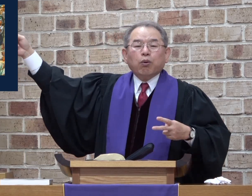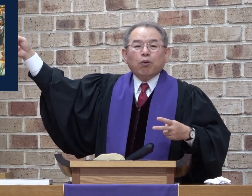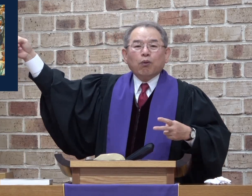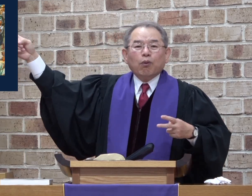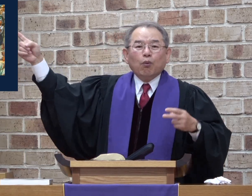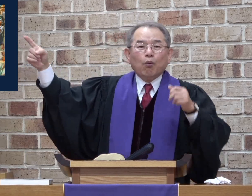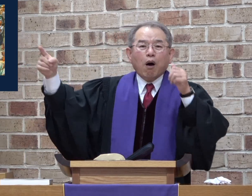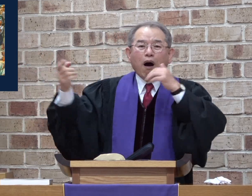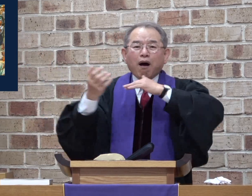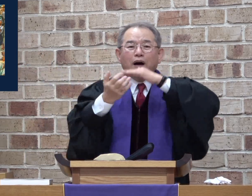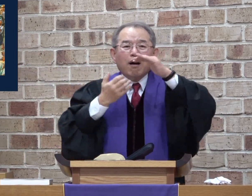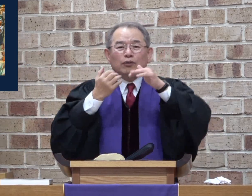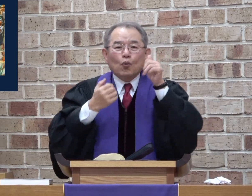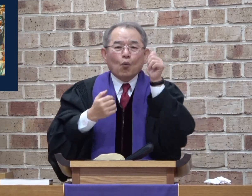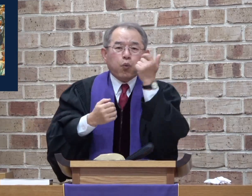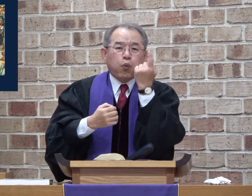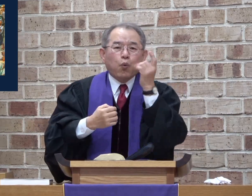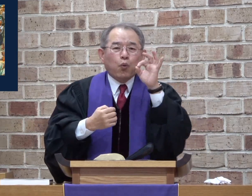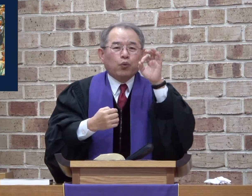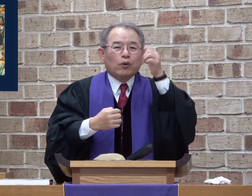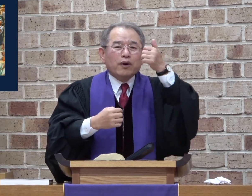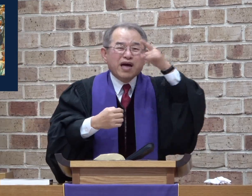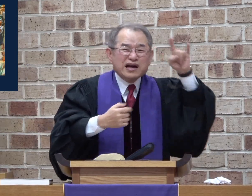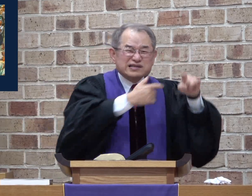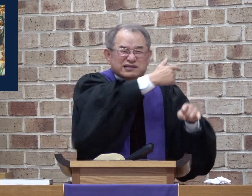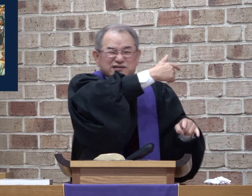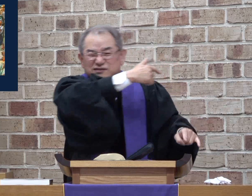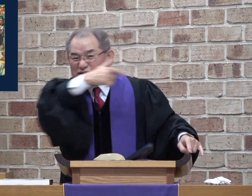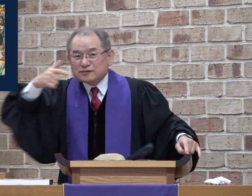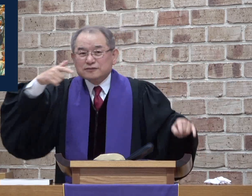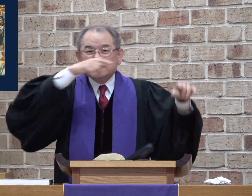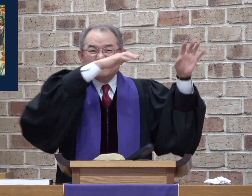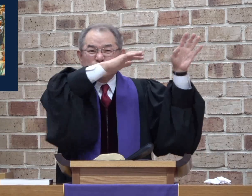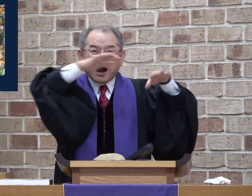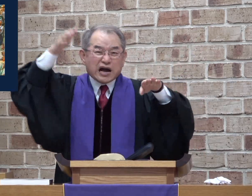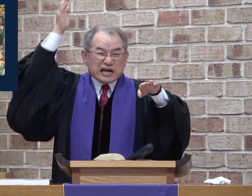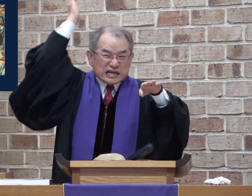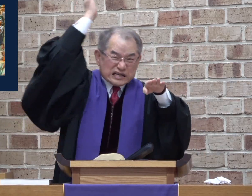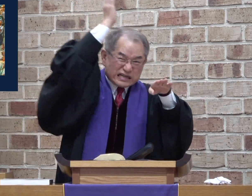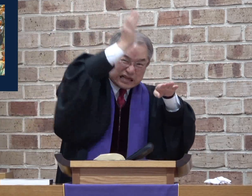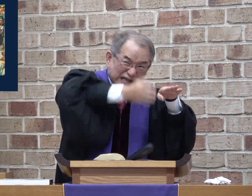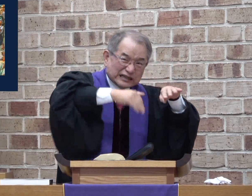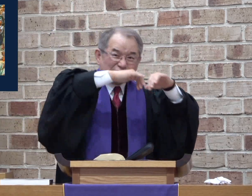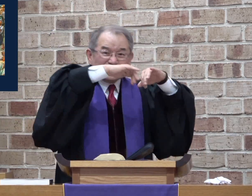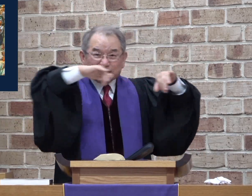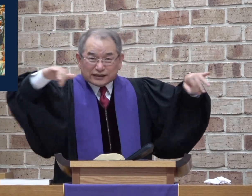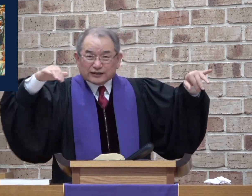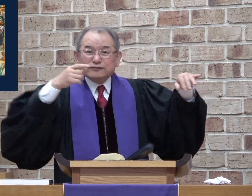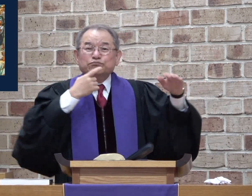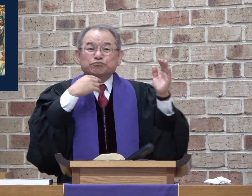갈라졌습니다. 홍해를 가르고